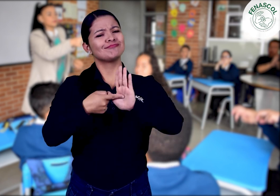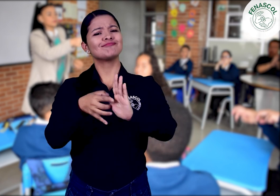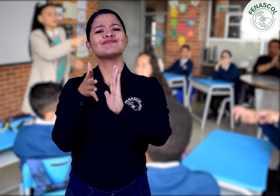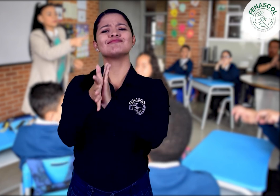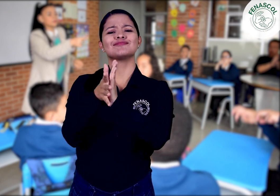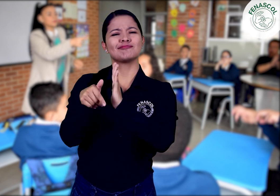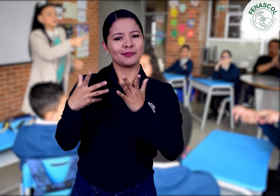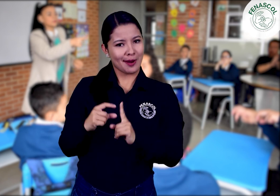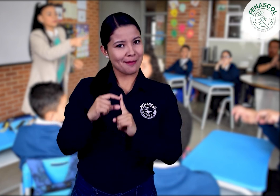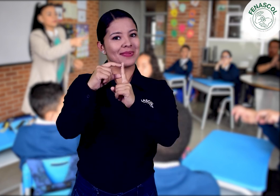miremos